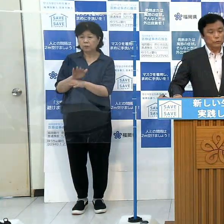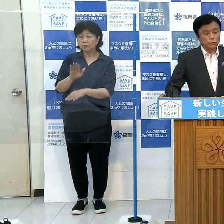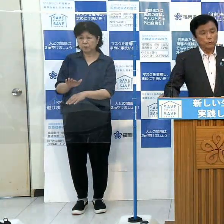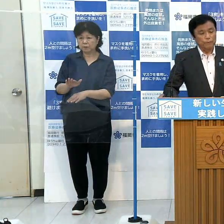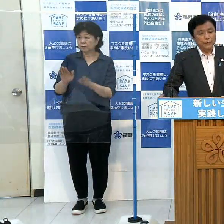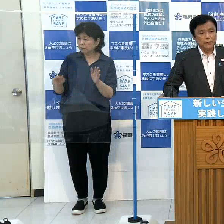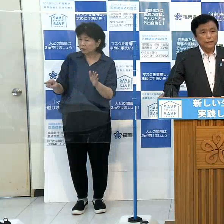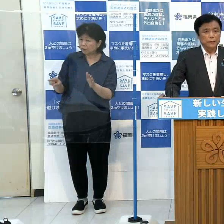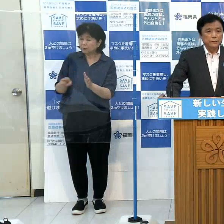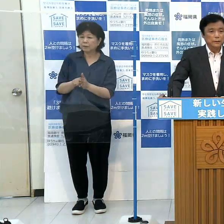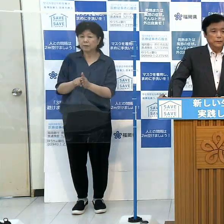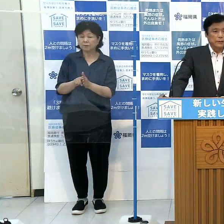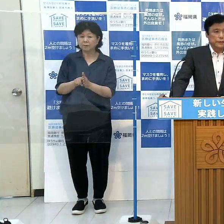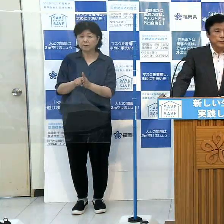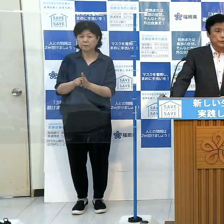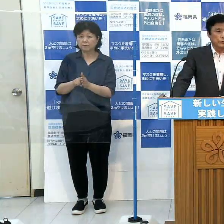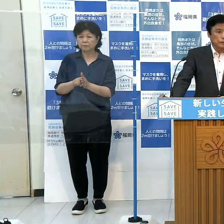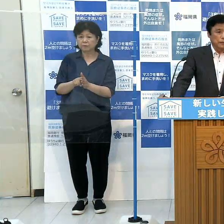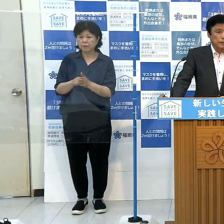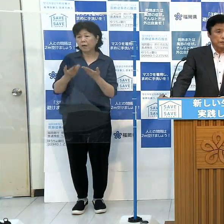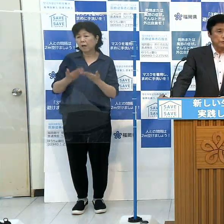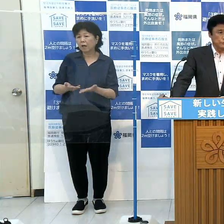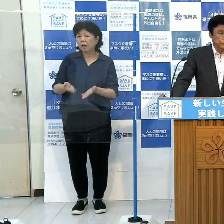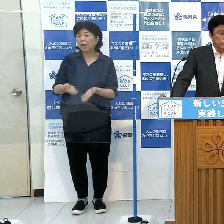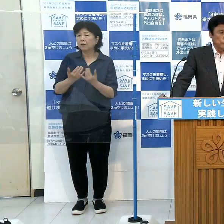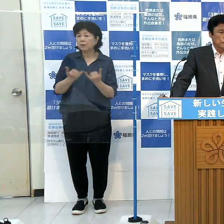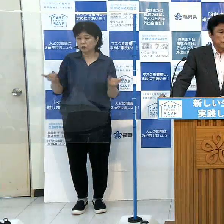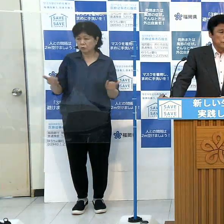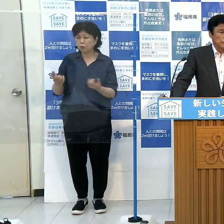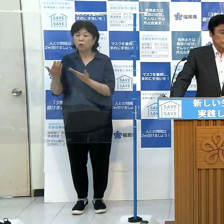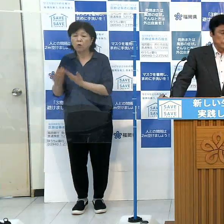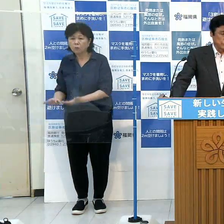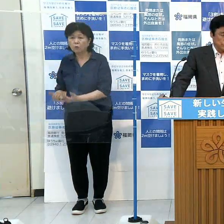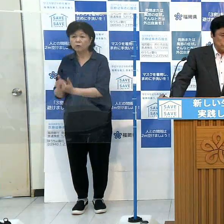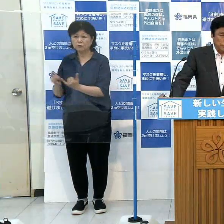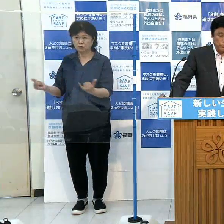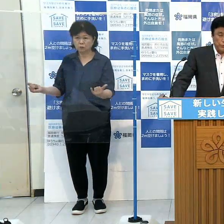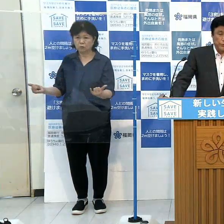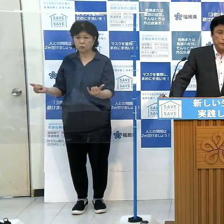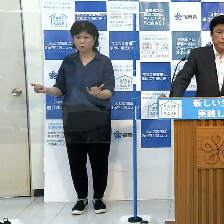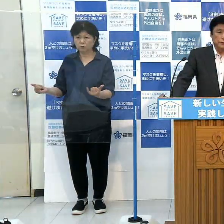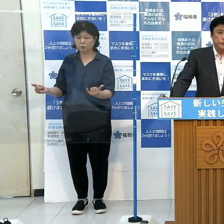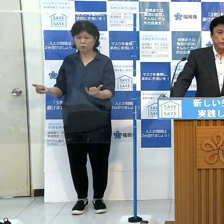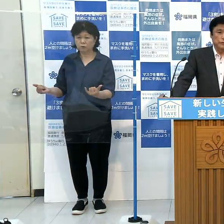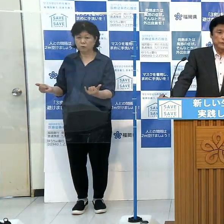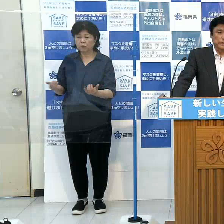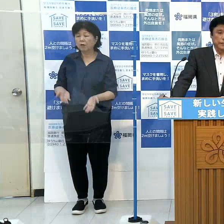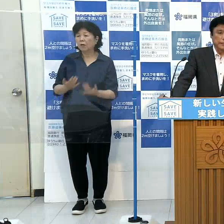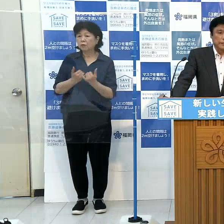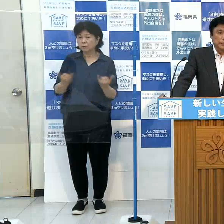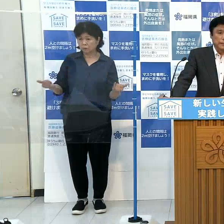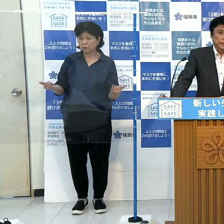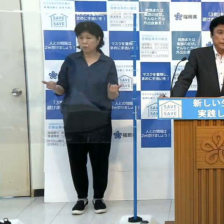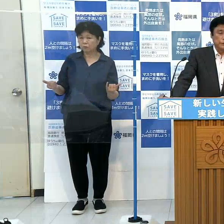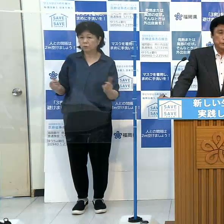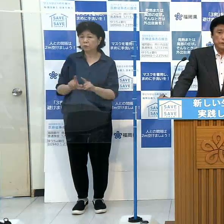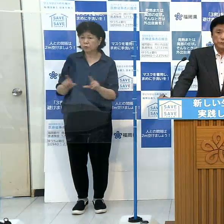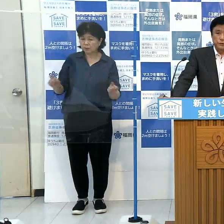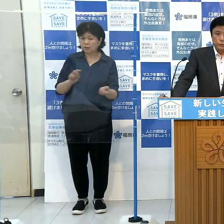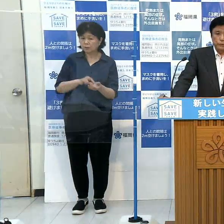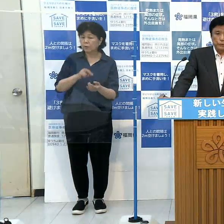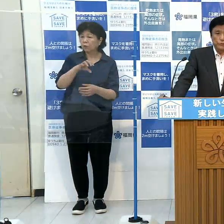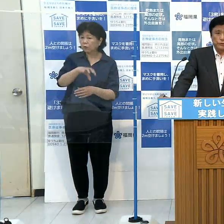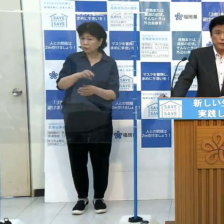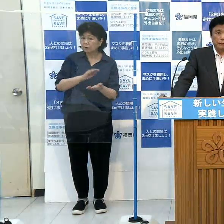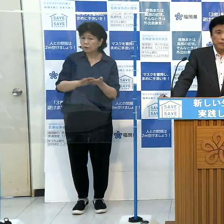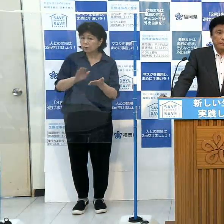これまでのところ、軽症あるいは重症、重症の方はもとより軽症の方で、医療機関